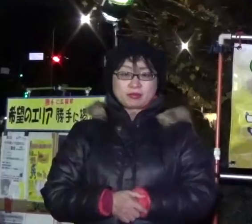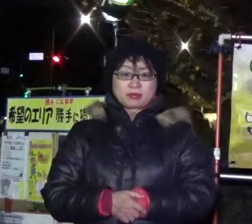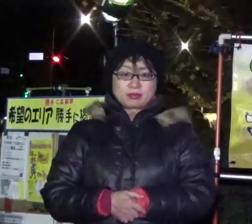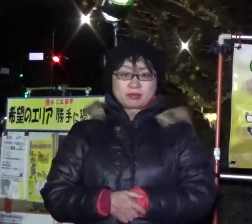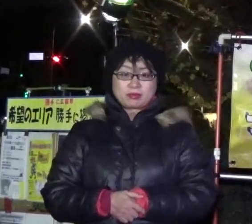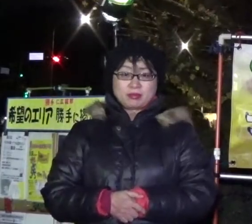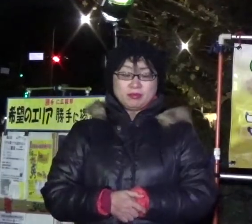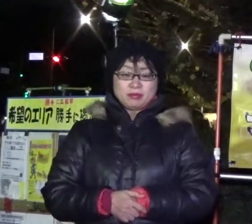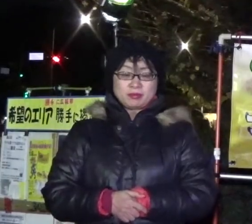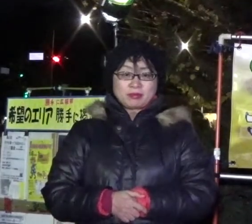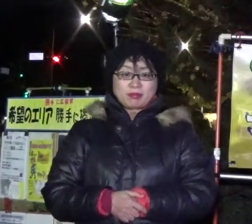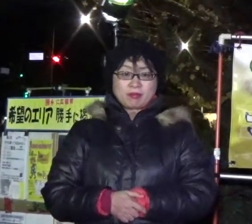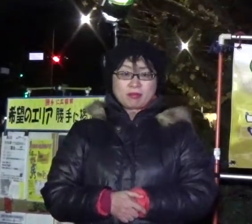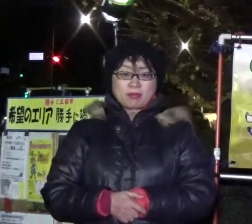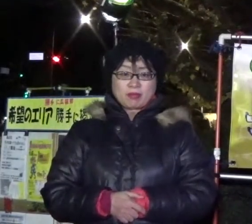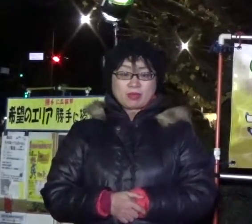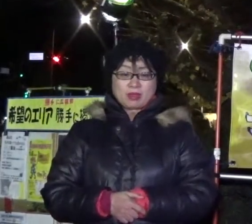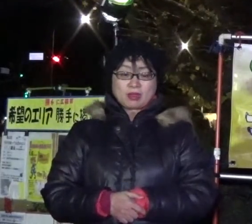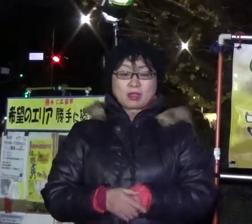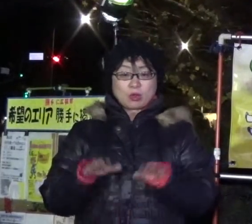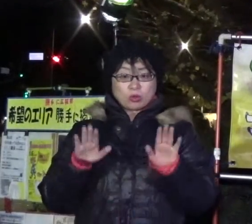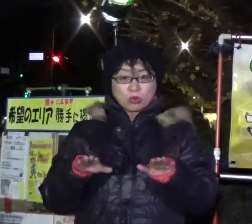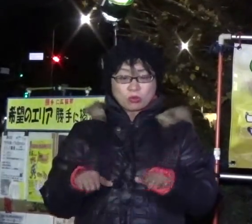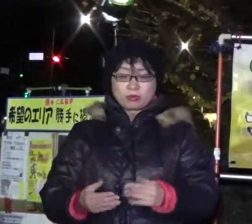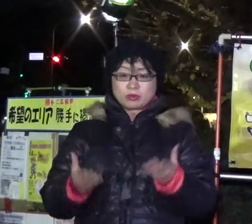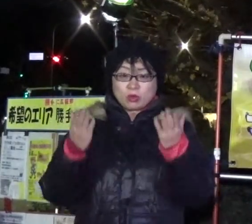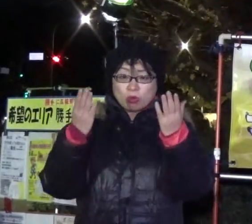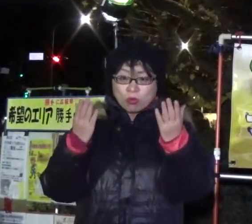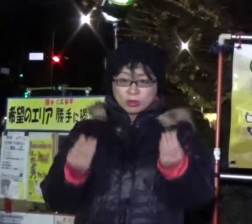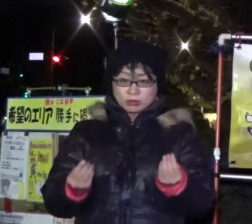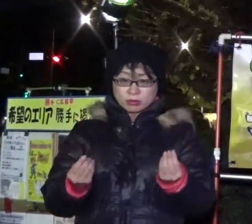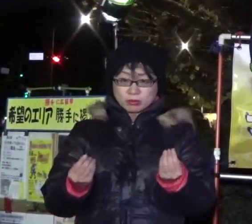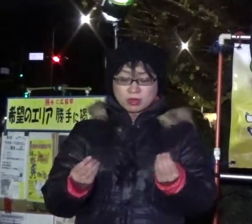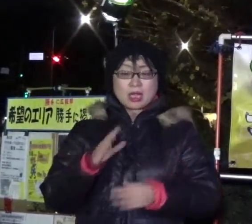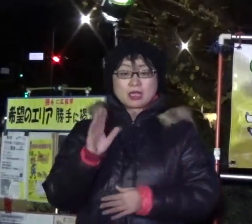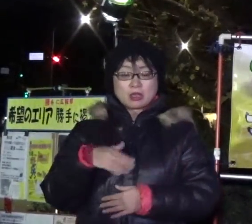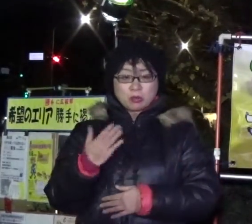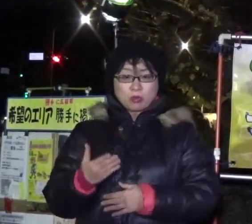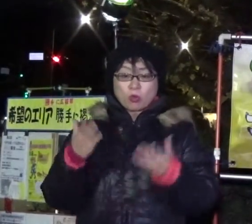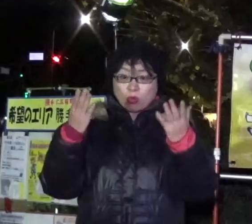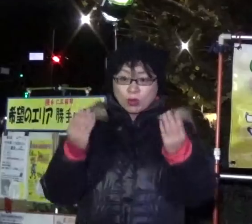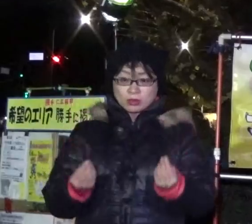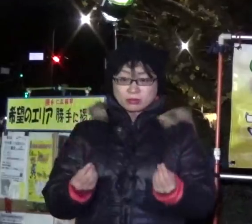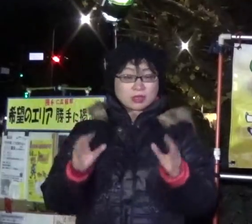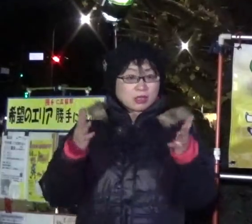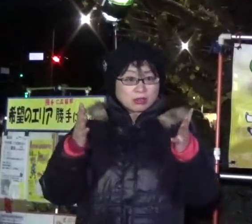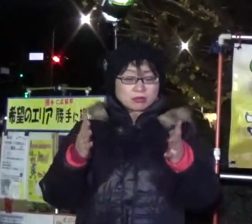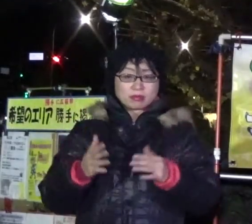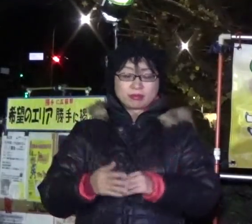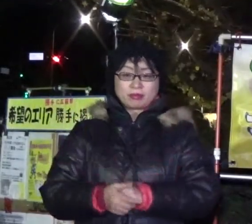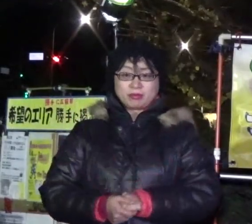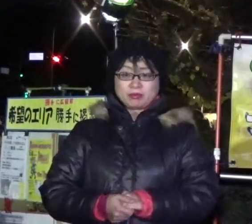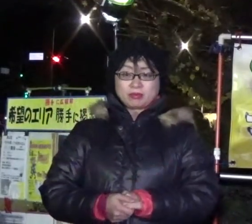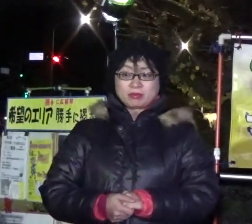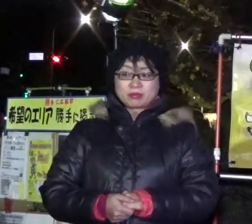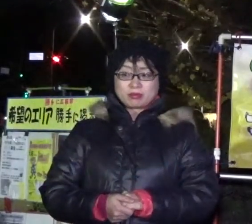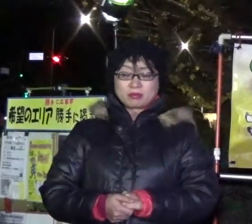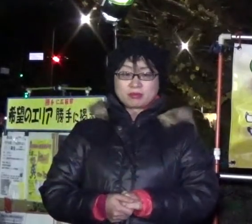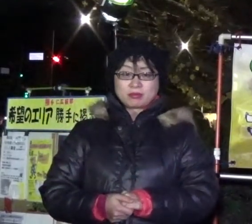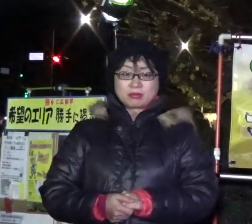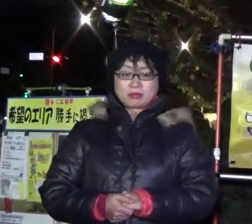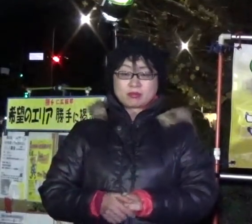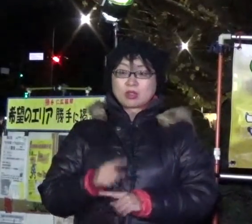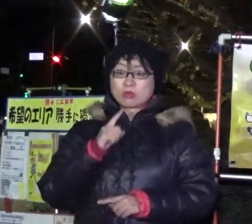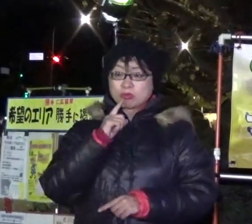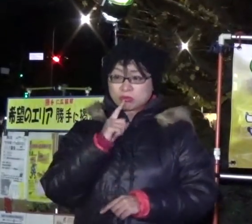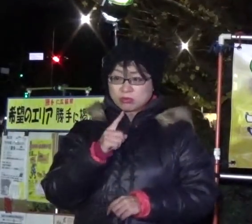ね、まあ終わりとかっていう話ですけど、これ終わりじゃないですよ。なんでかっていうとね、言わせ